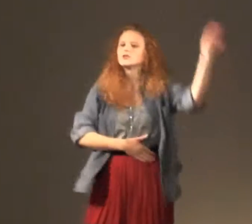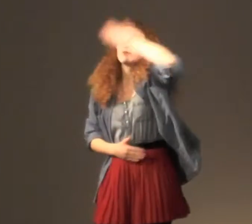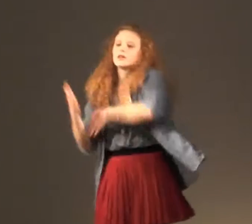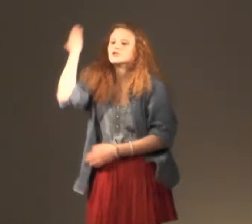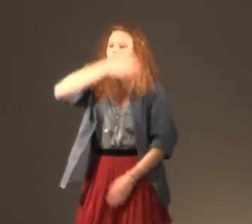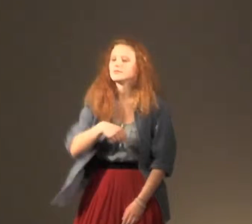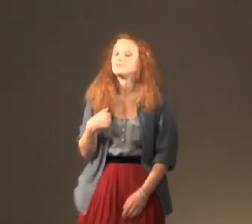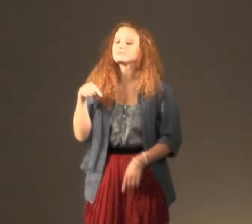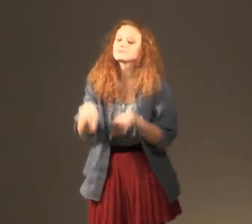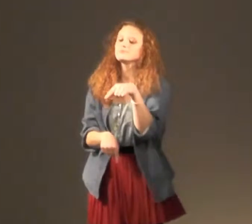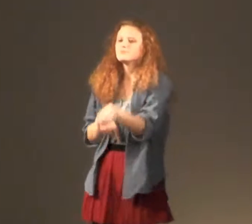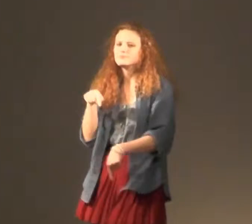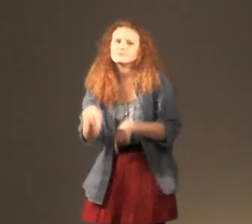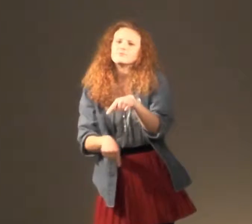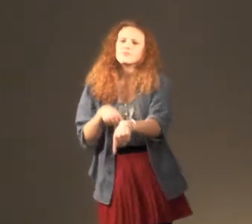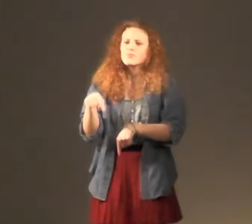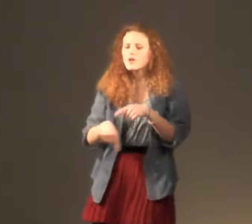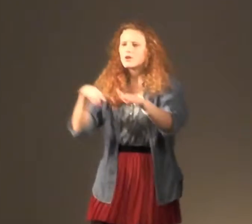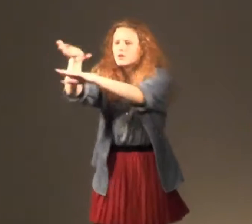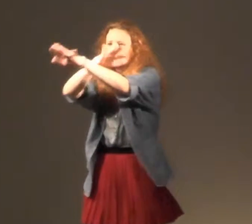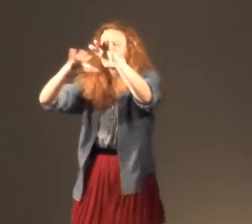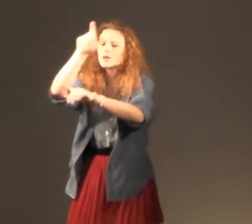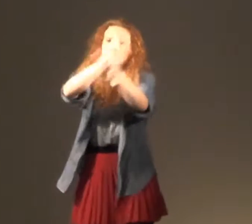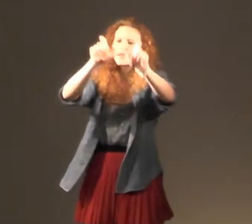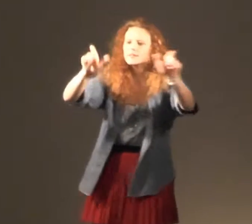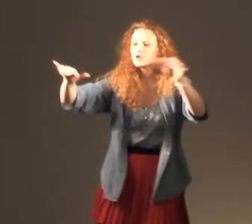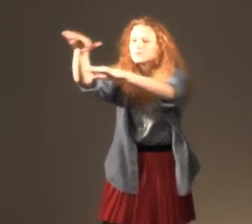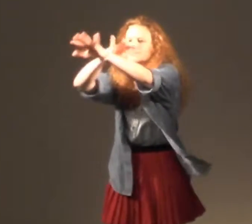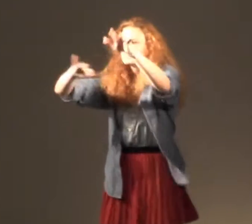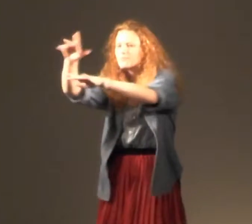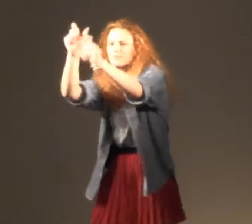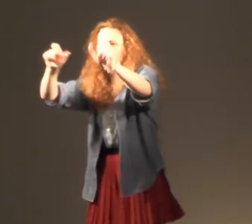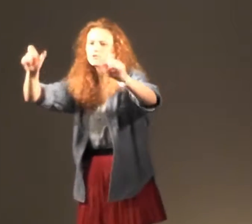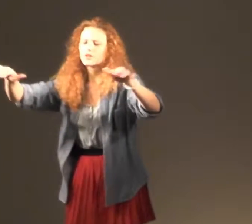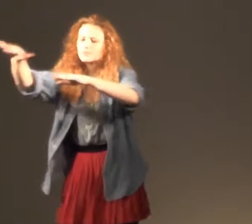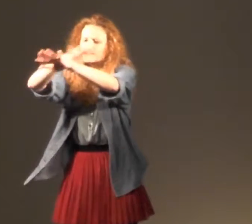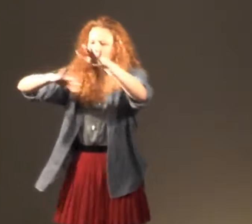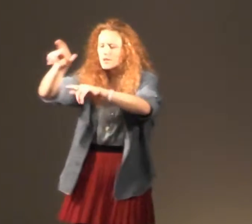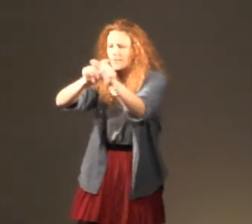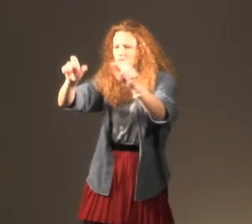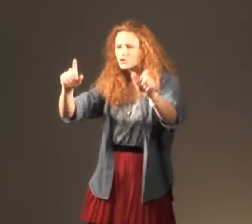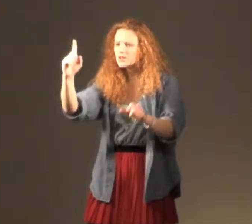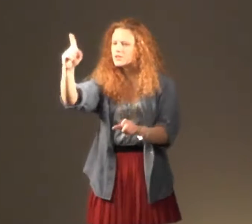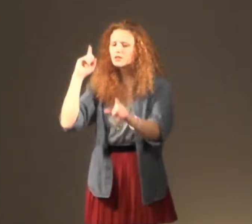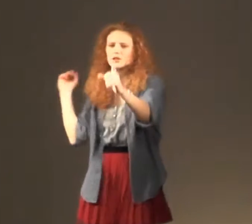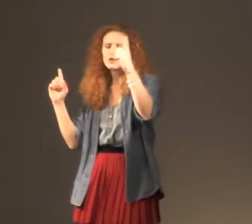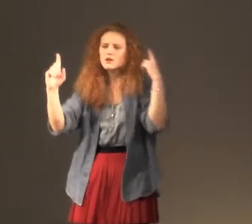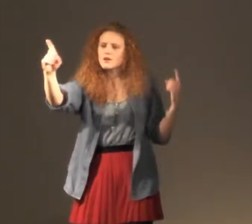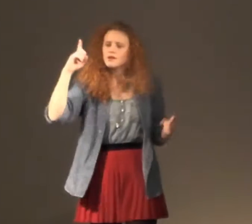aber ich sehe nur noch schwach ist es ist alles schwarz ich gehe weiter die straßen entlang und betrachtet die menschen ich gehe an so